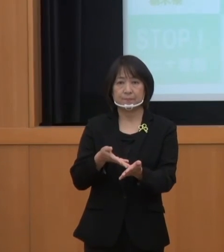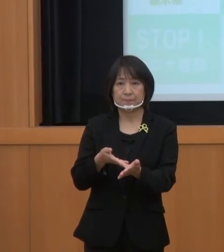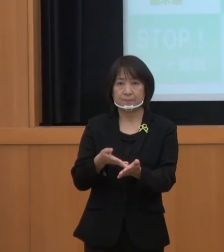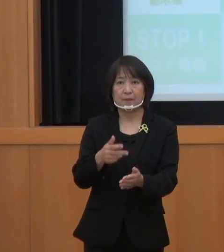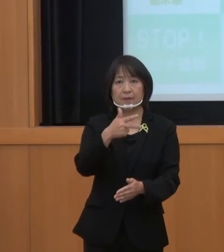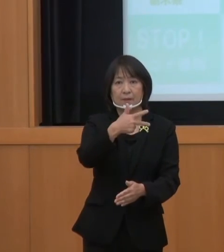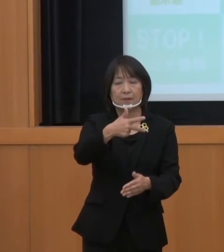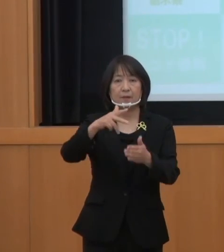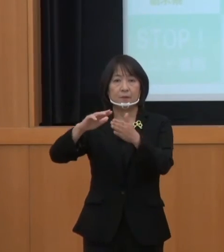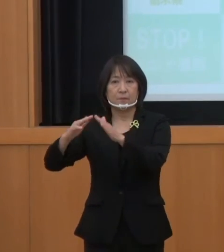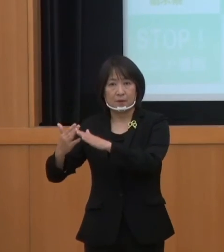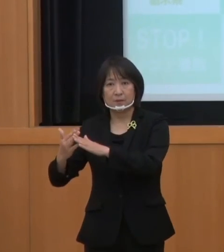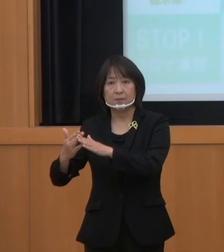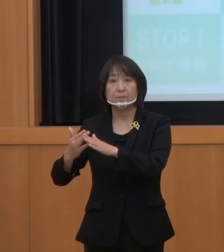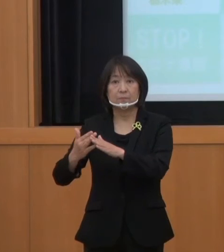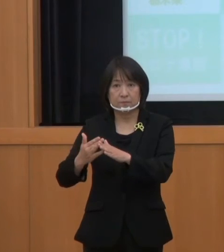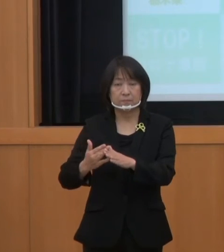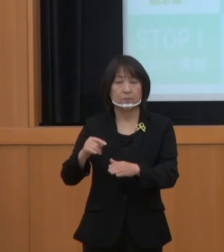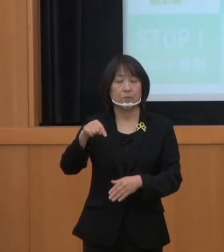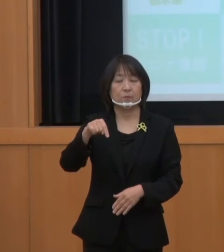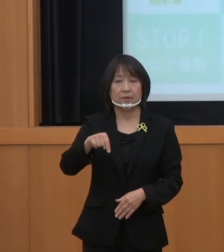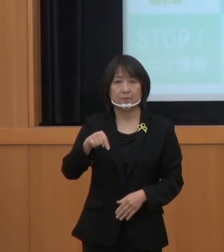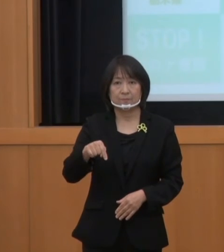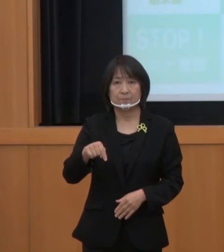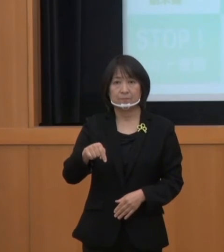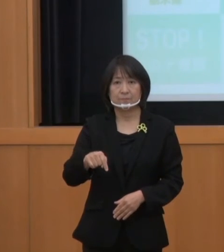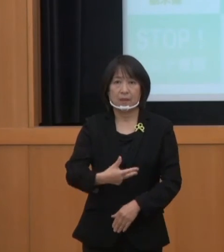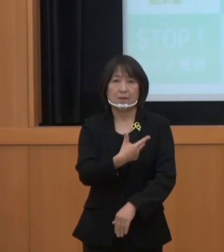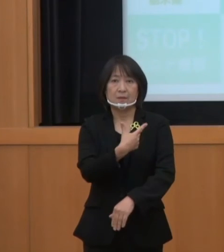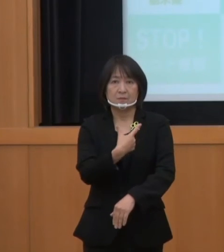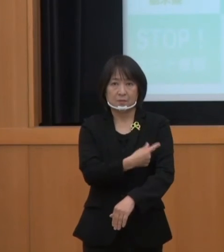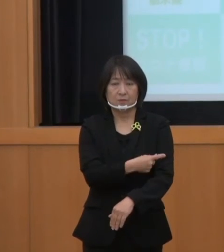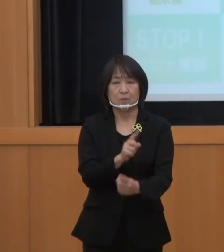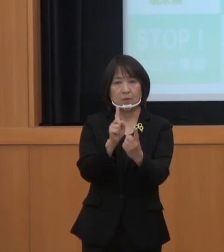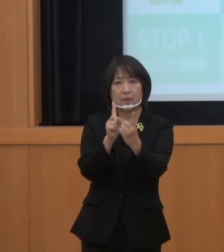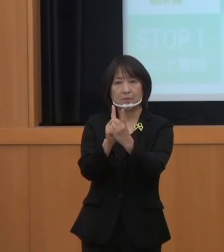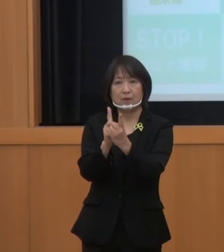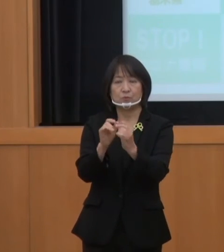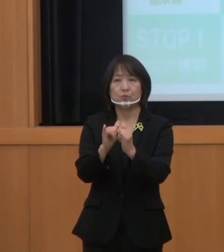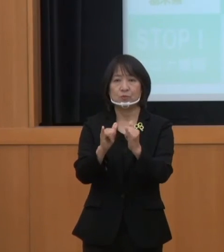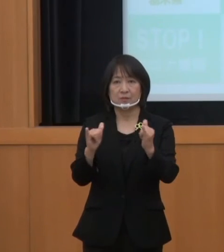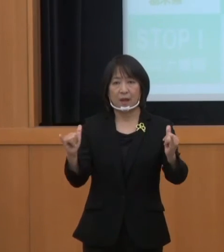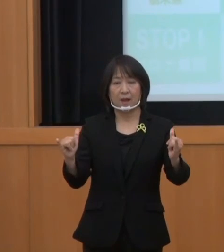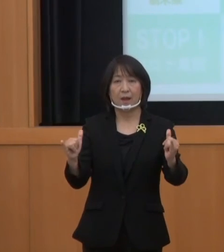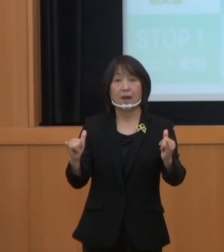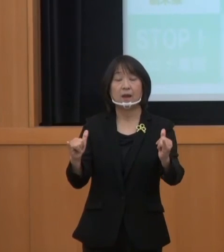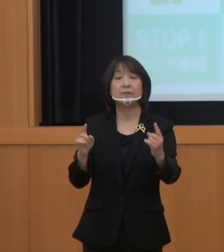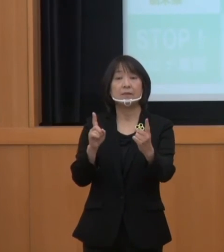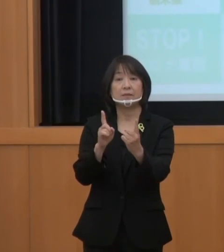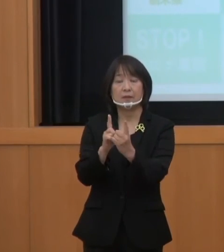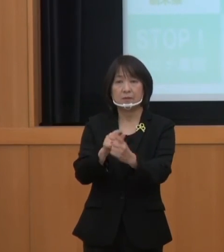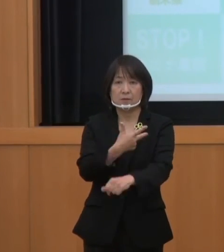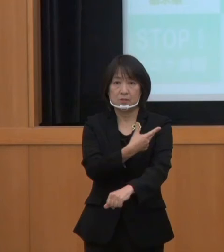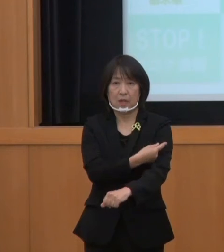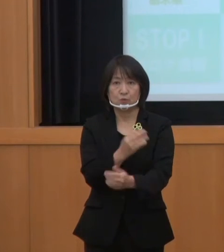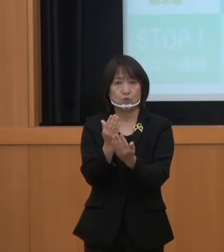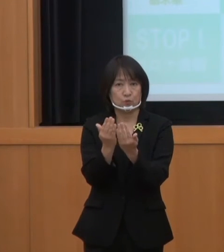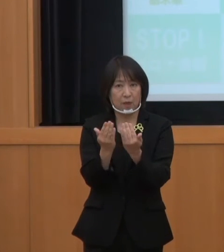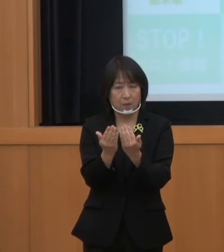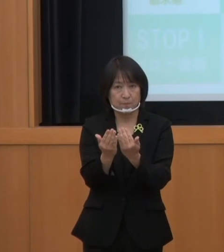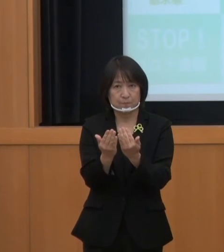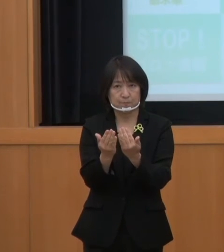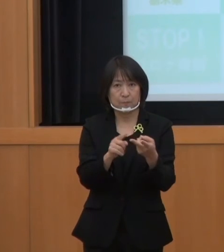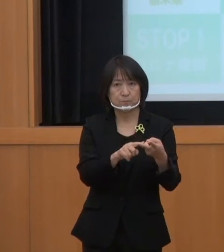市町が当該市町における接種対象者に対し、接種券